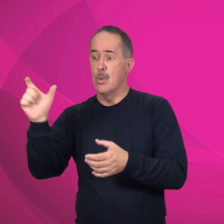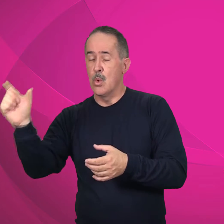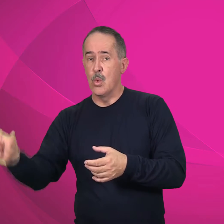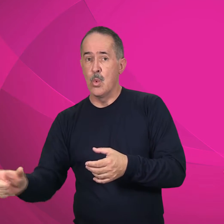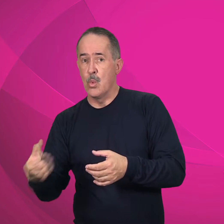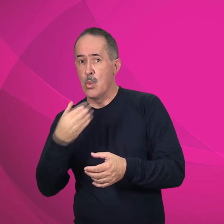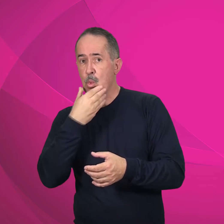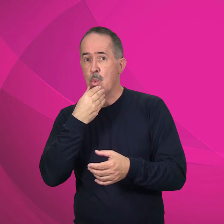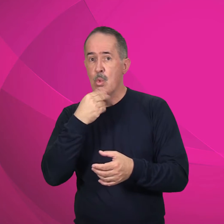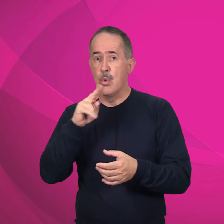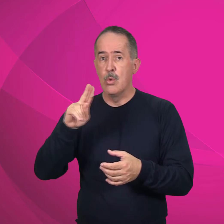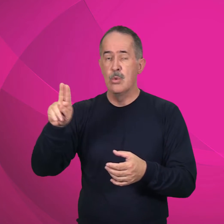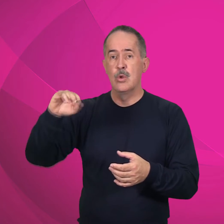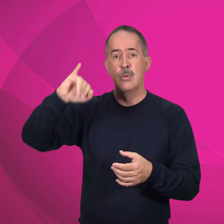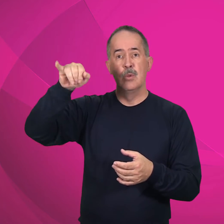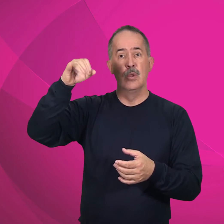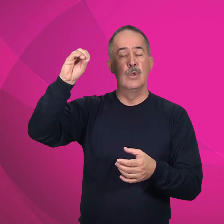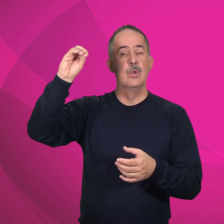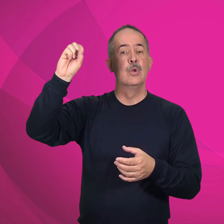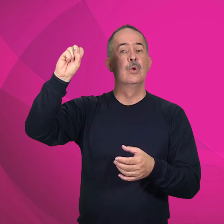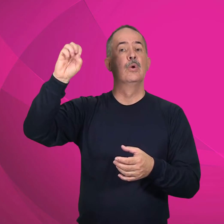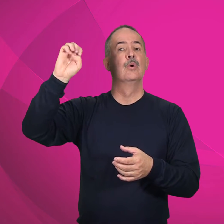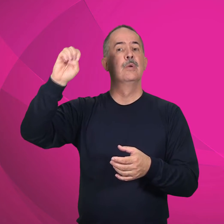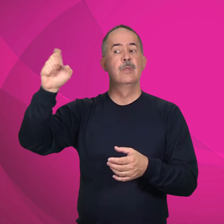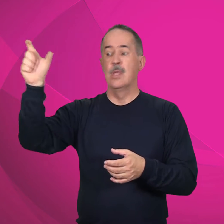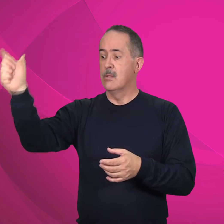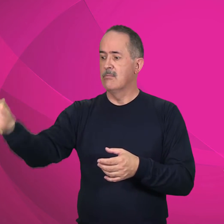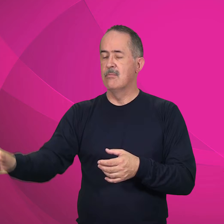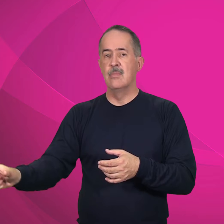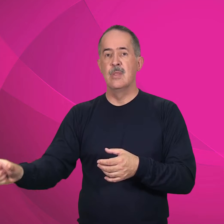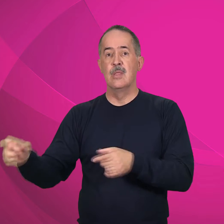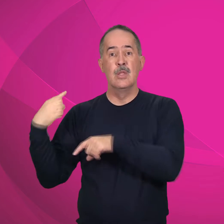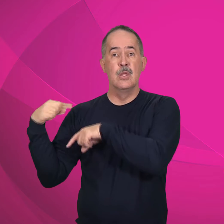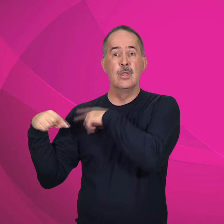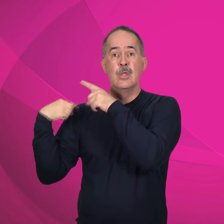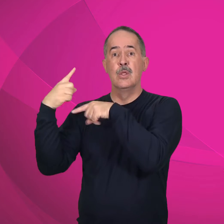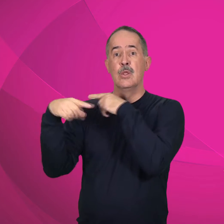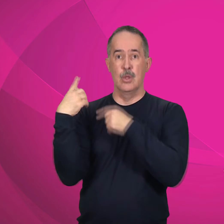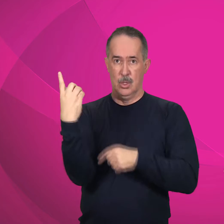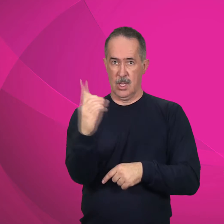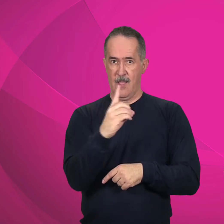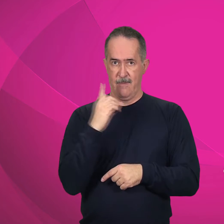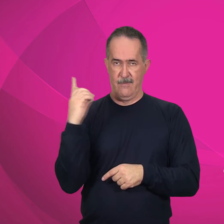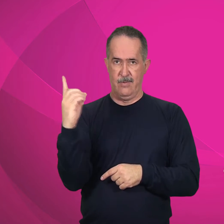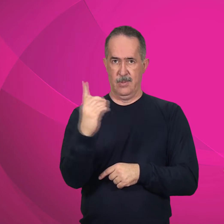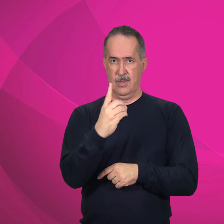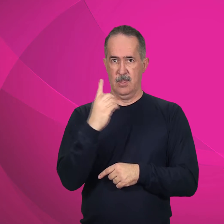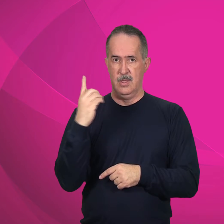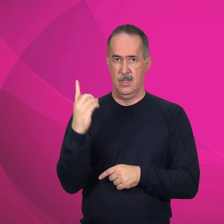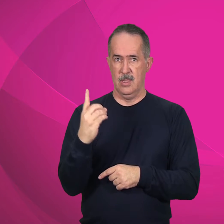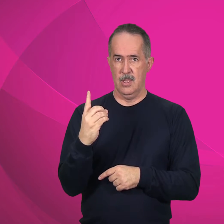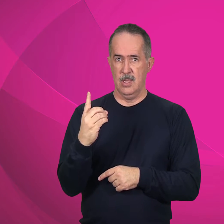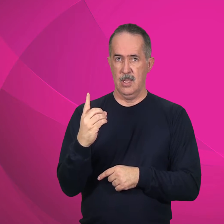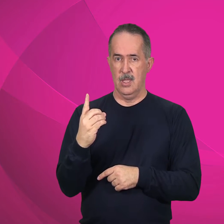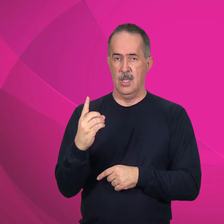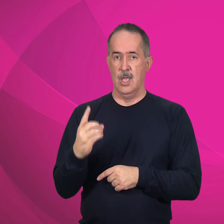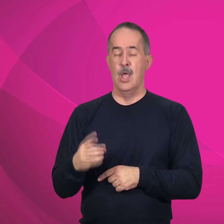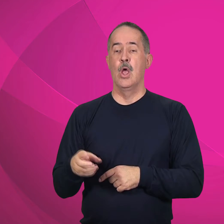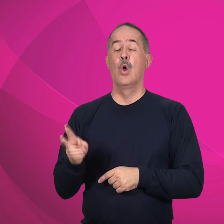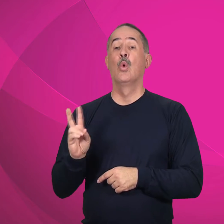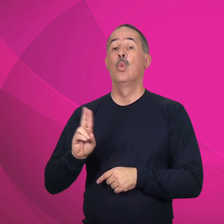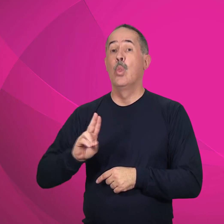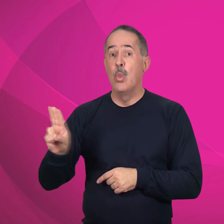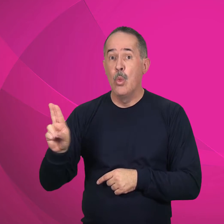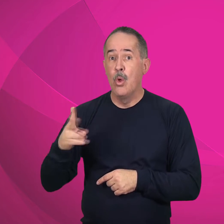a um homem chamado josé ele era descendente de davi e o